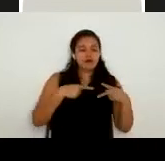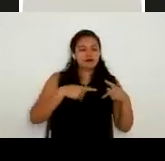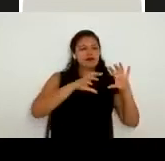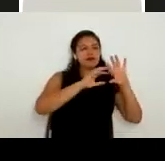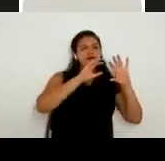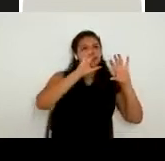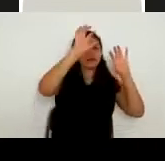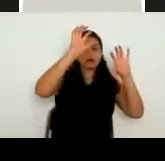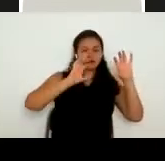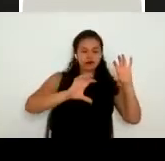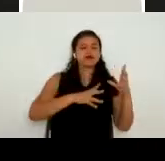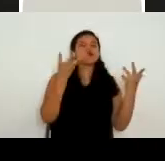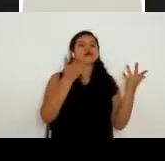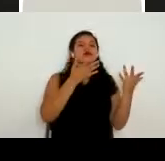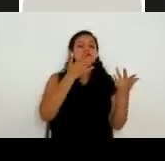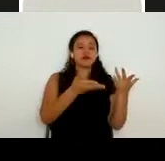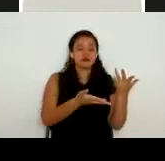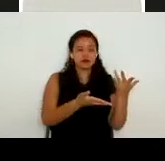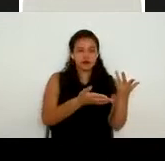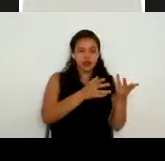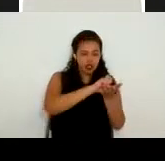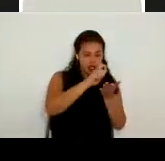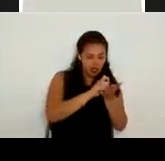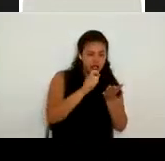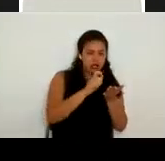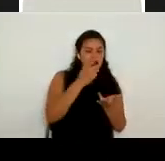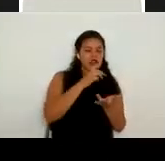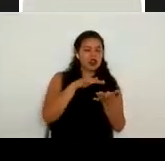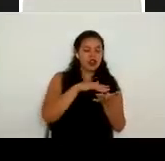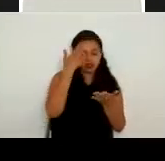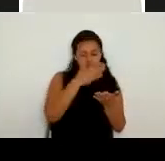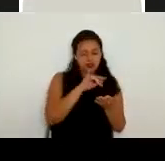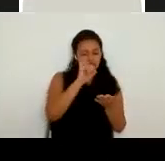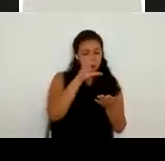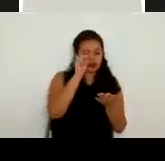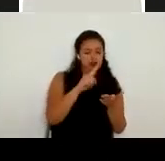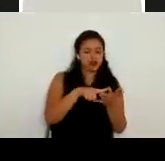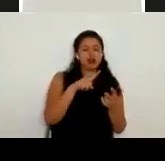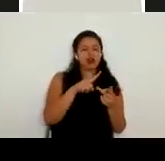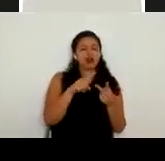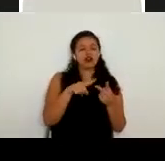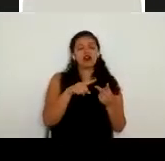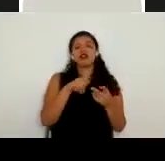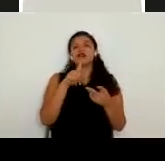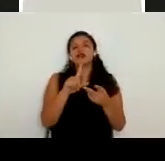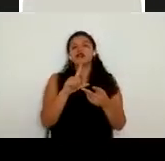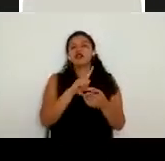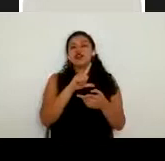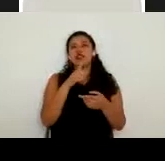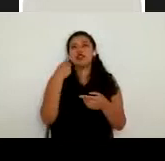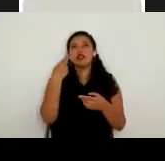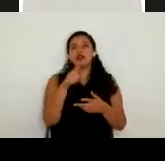si son analfabetas y también dice que el lugar de origen nos puede dar información importante acerca de las condiciones